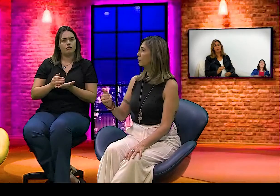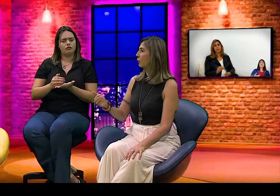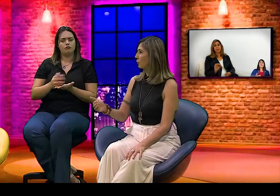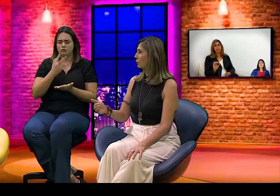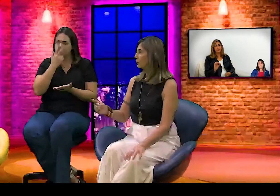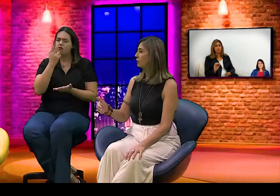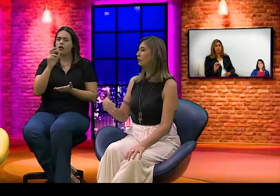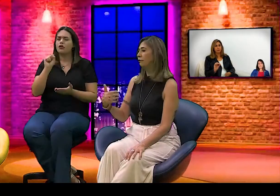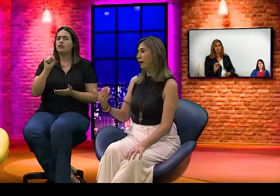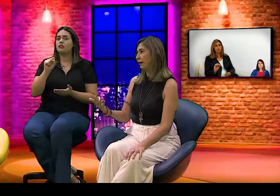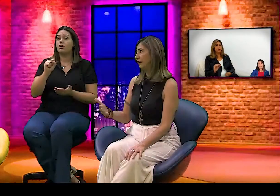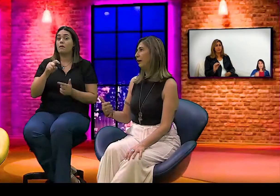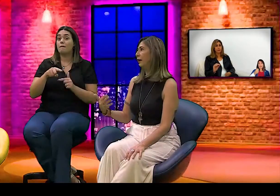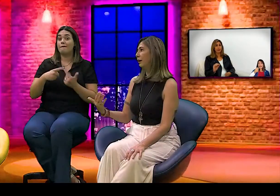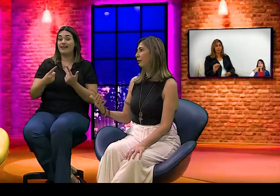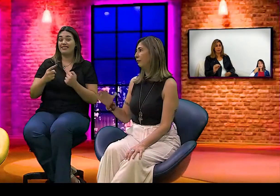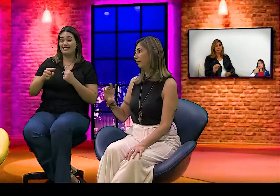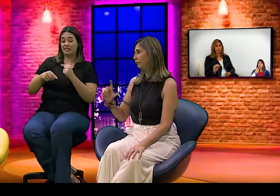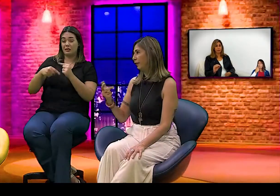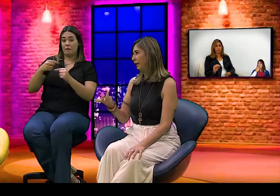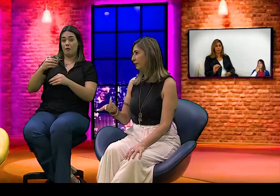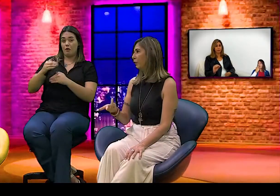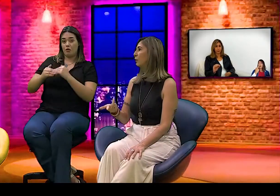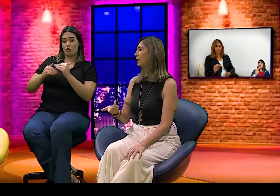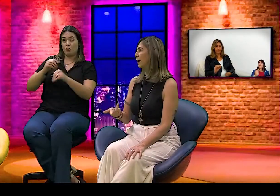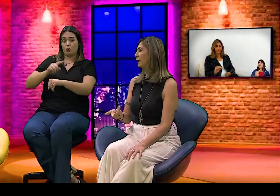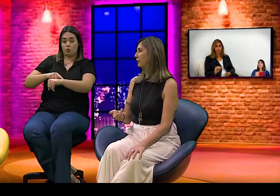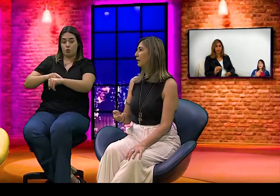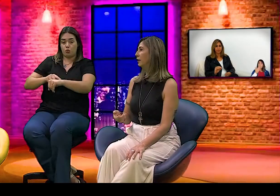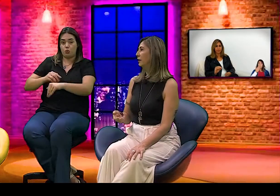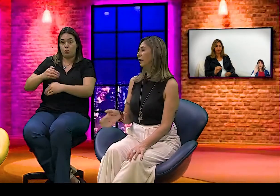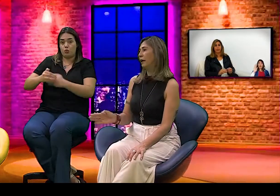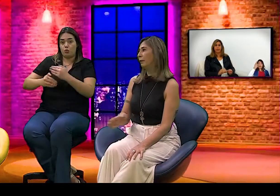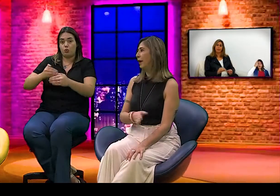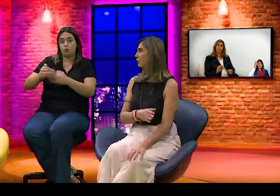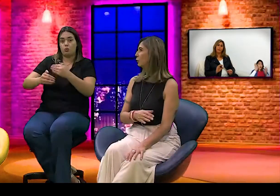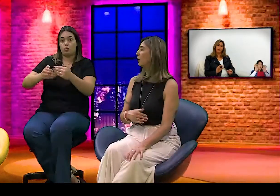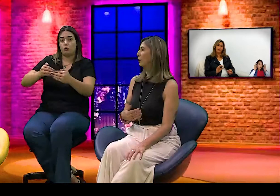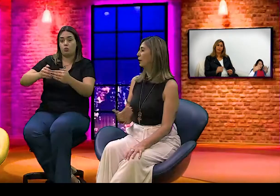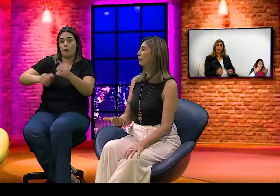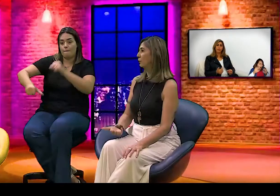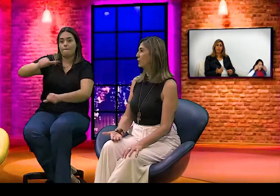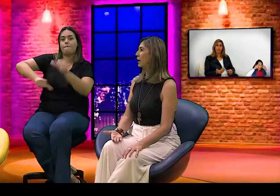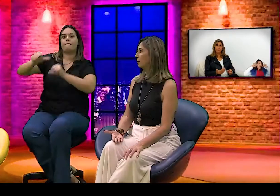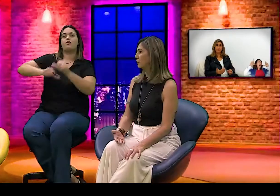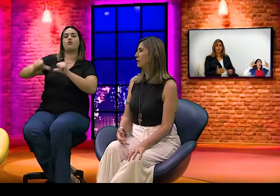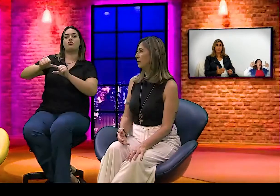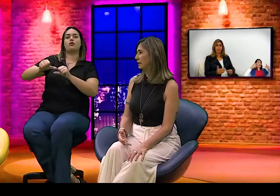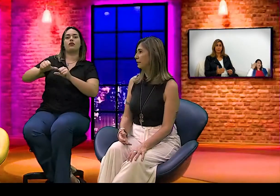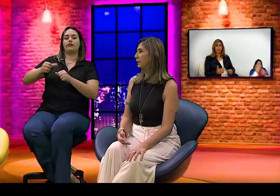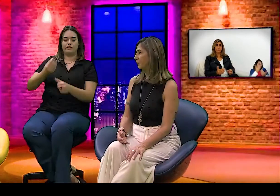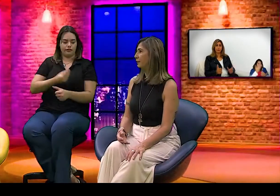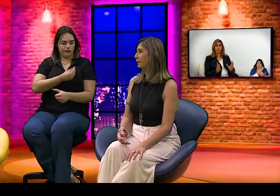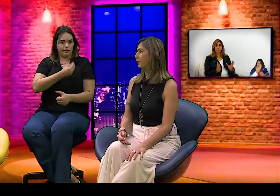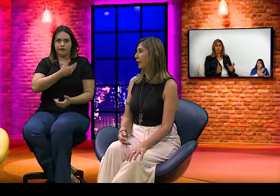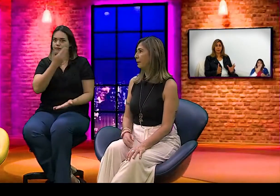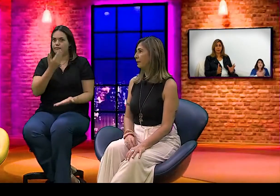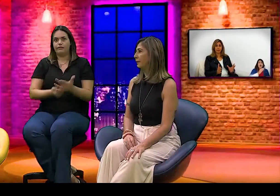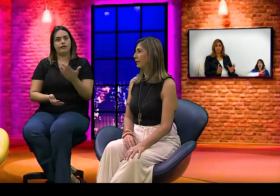mas aos poucos isso vai... virando ao contrário, e ela perde tudo aquilo que ela foi buscar com a substância.